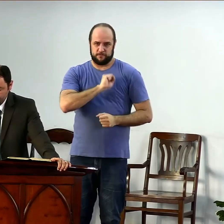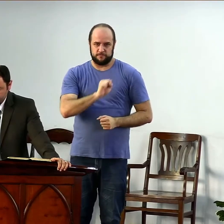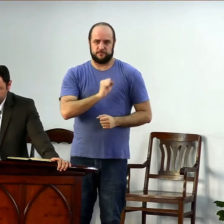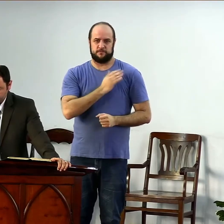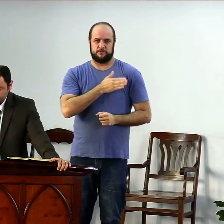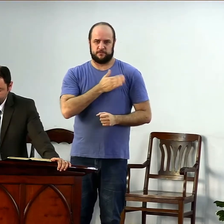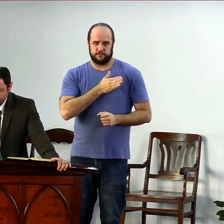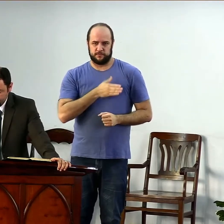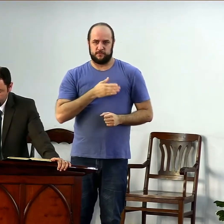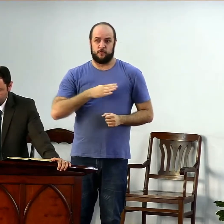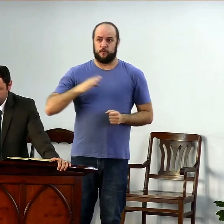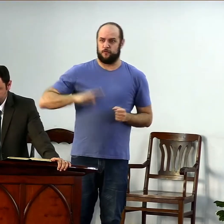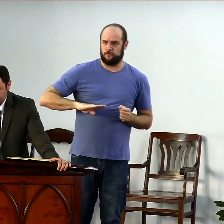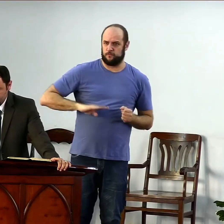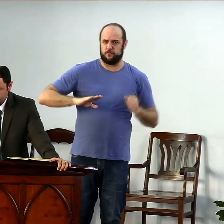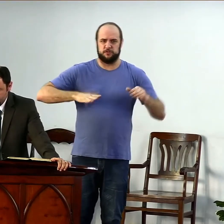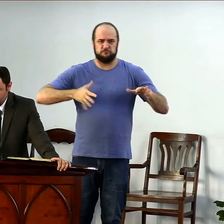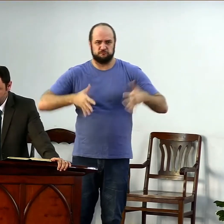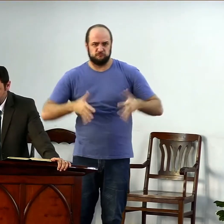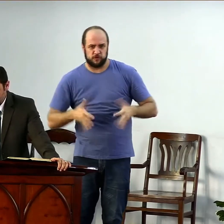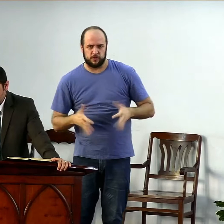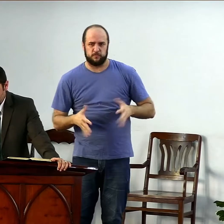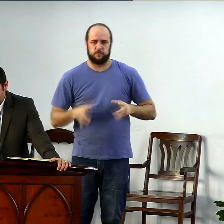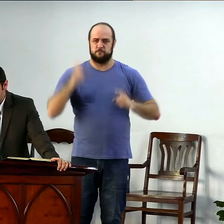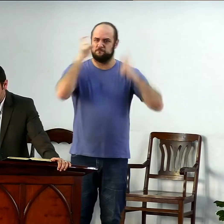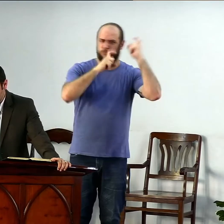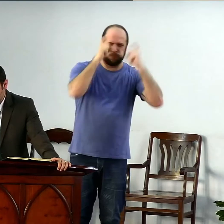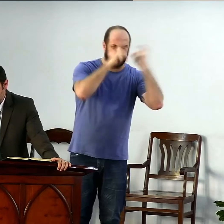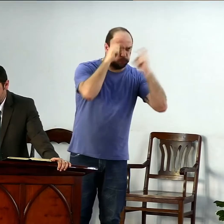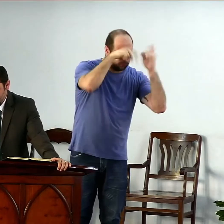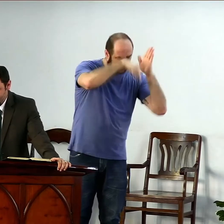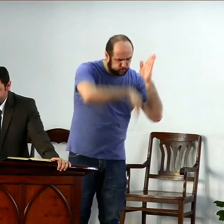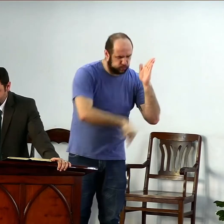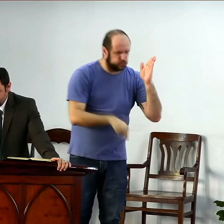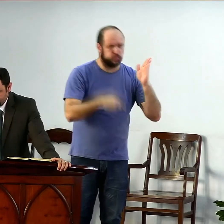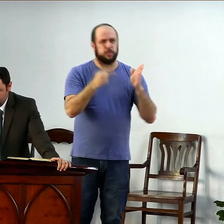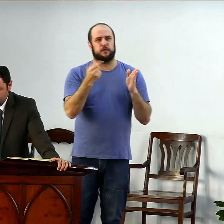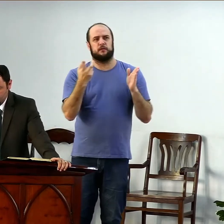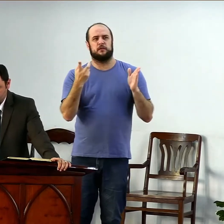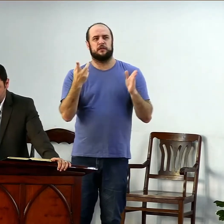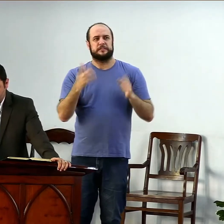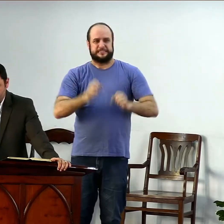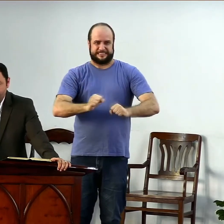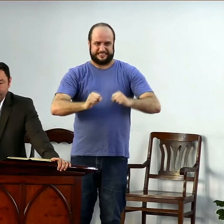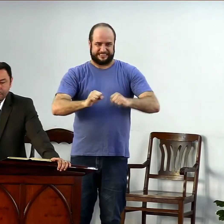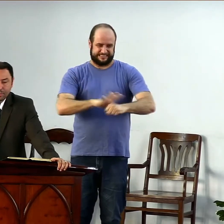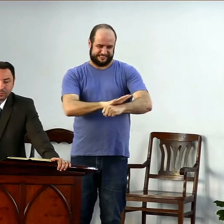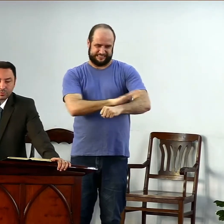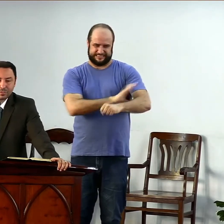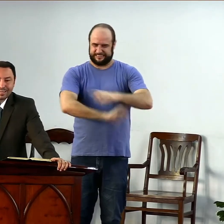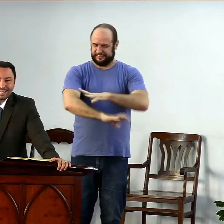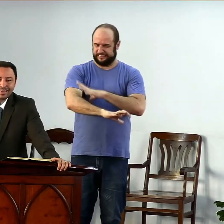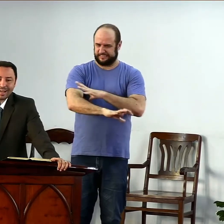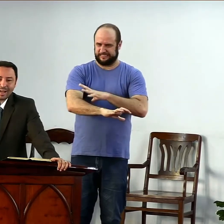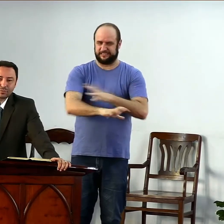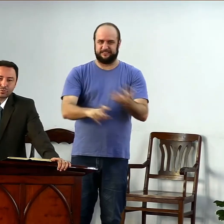de pânico, tremores, preocupações excessivas, tensão muscular e